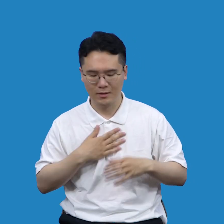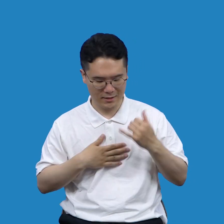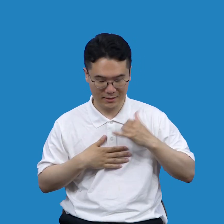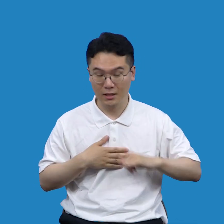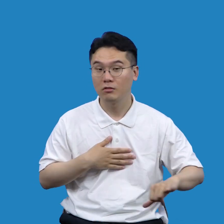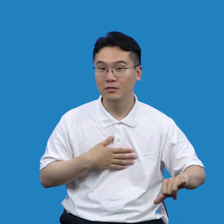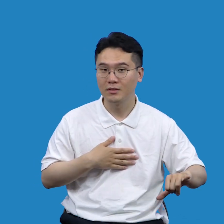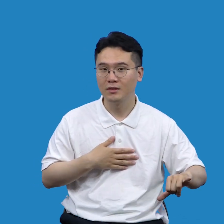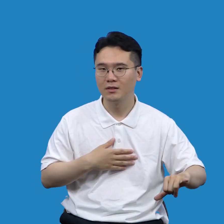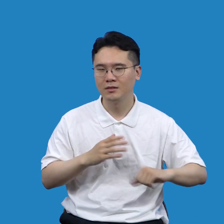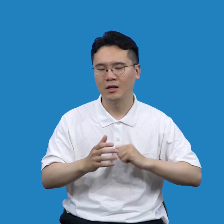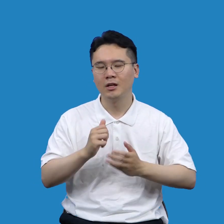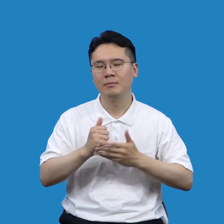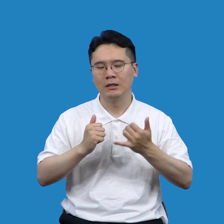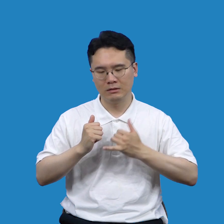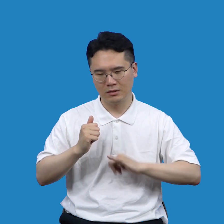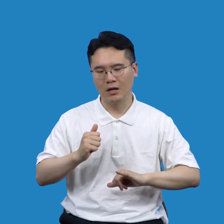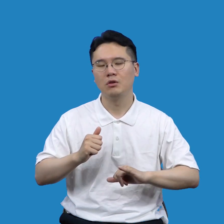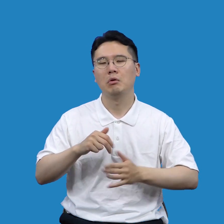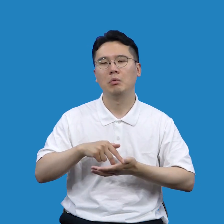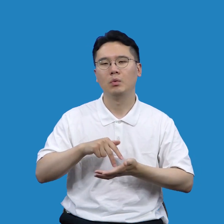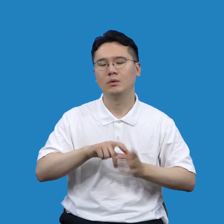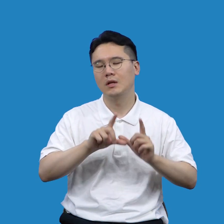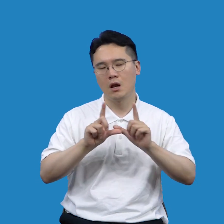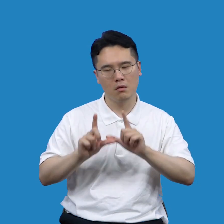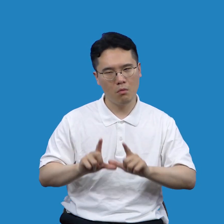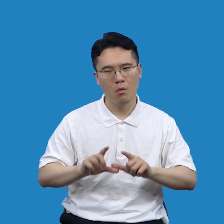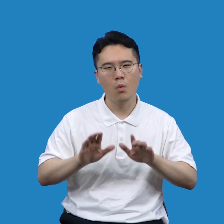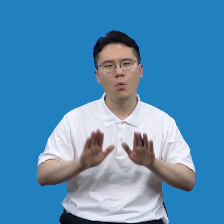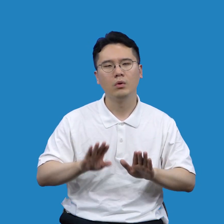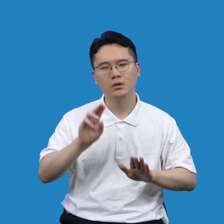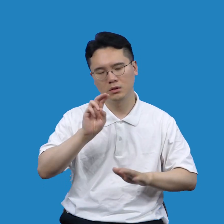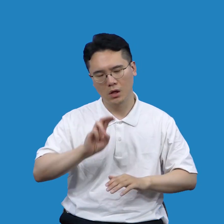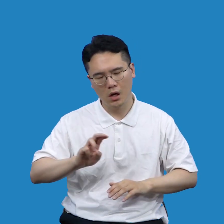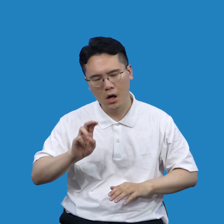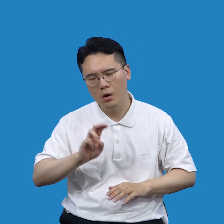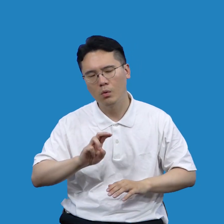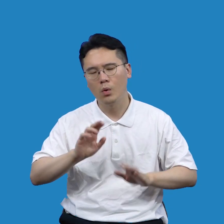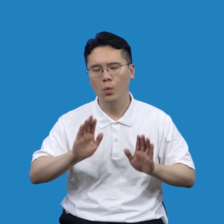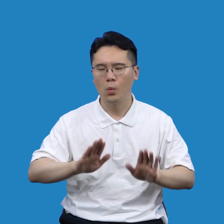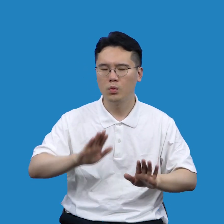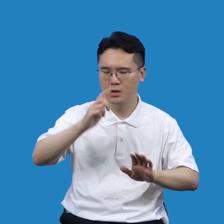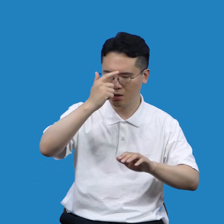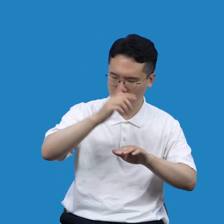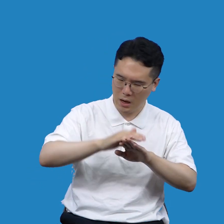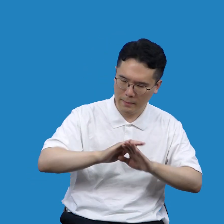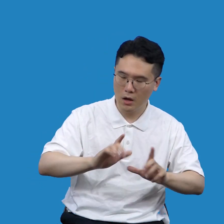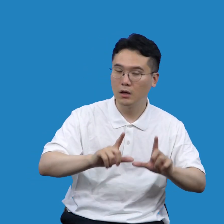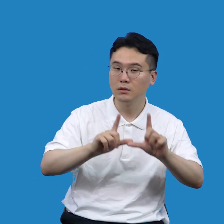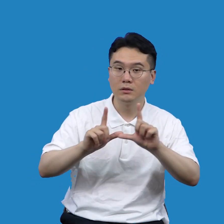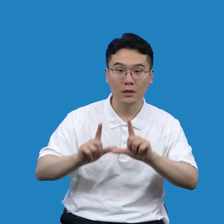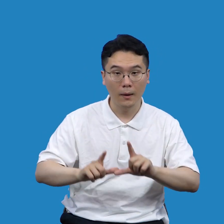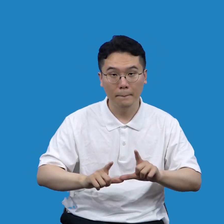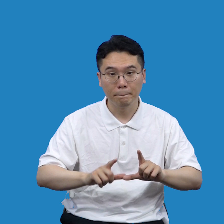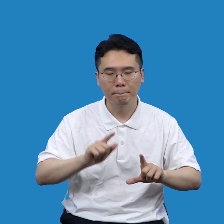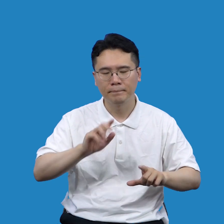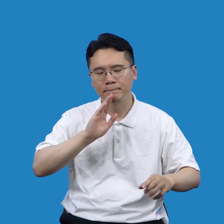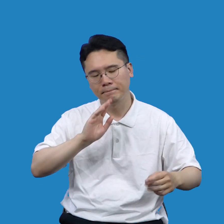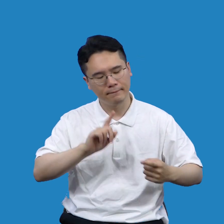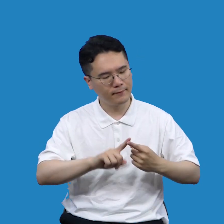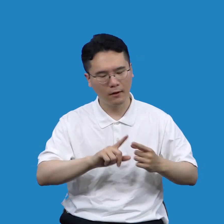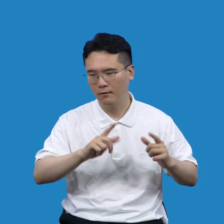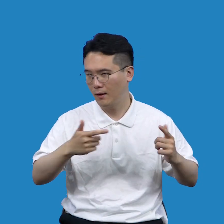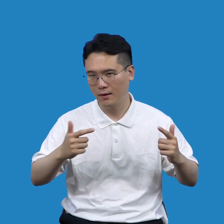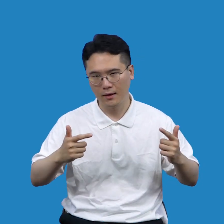자녀들이 하나님의 자녀로 살며 오늘 찬양하고 오늘 함께 예배하는 삶, 당연한